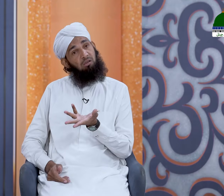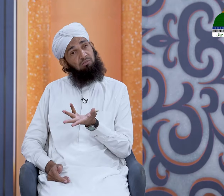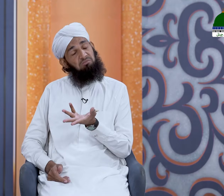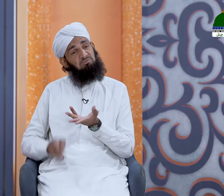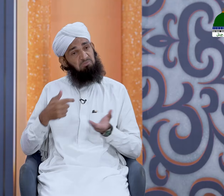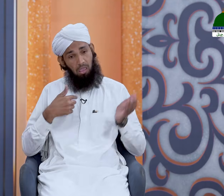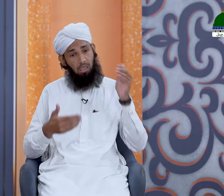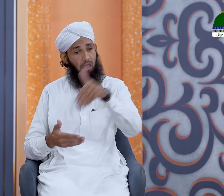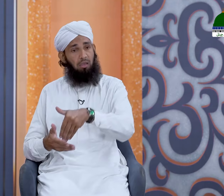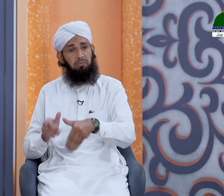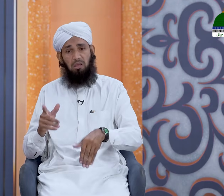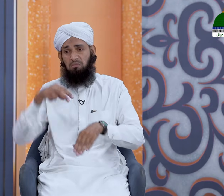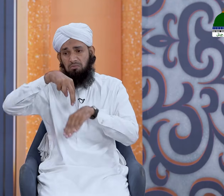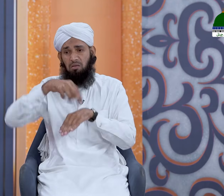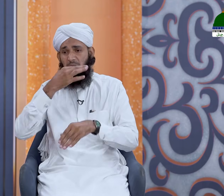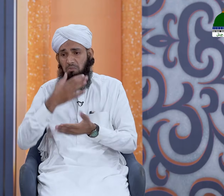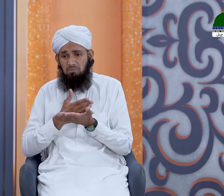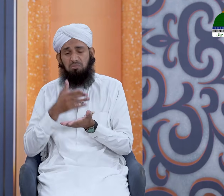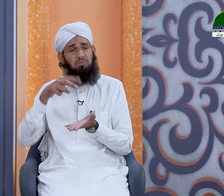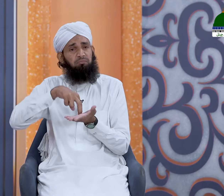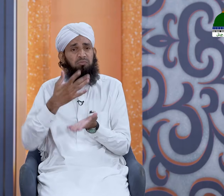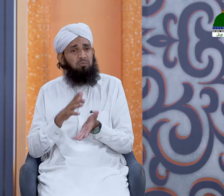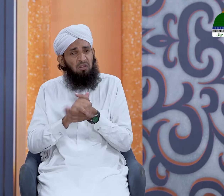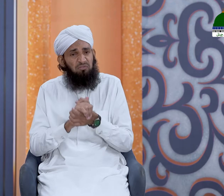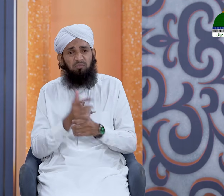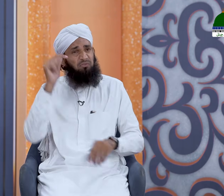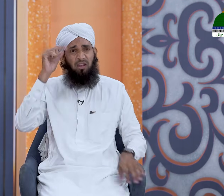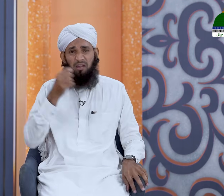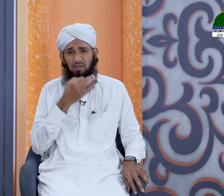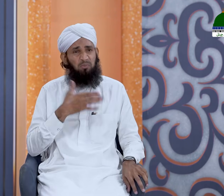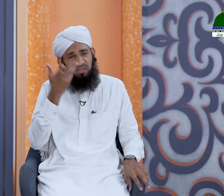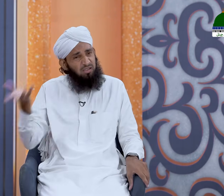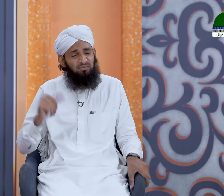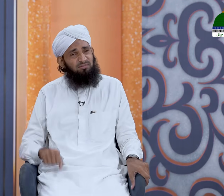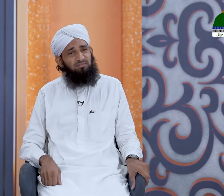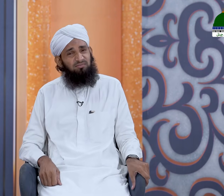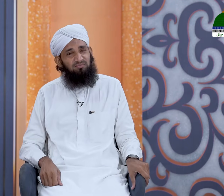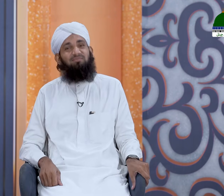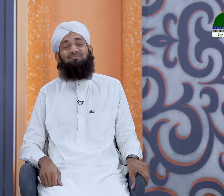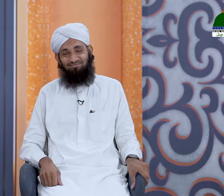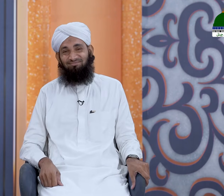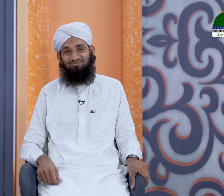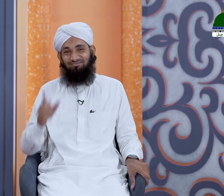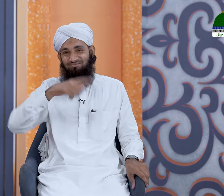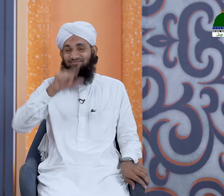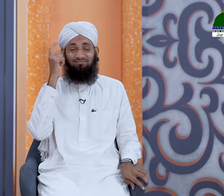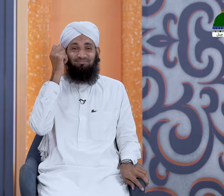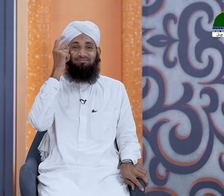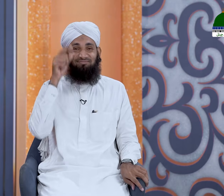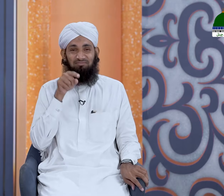ہے، تکبر کرتا ہے، مجھ سے اٹھ کر نہیں ملا، میرا خیال نہیں کیا، میرا استقبال نہیں کیا. اس طرح سے اگر ہم غور کرتے چلے جائیں تو